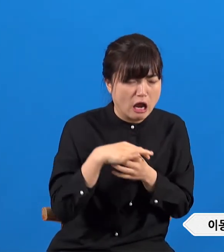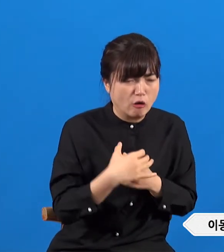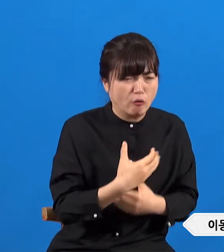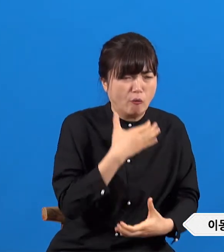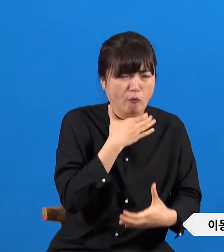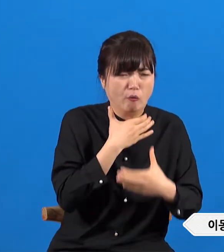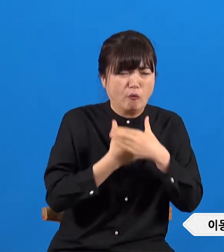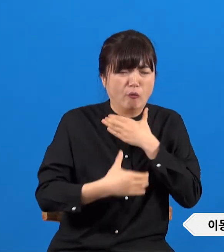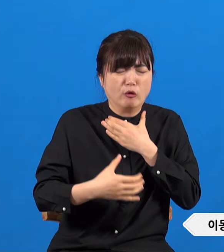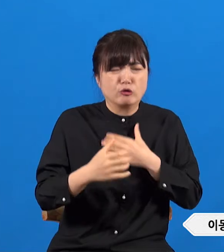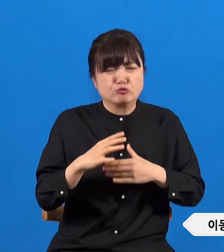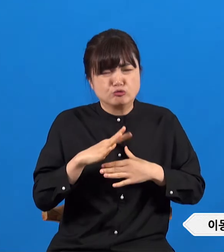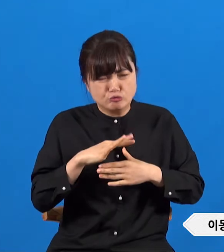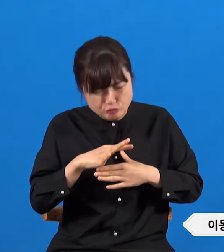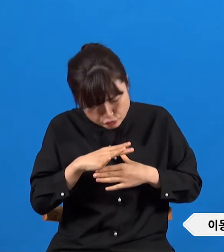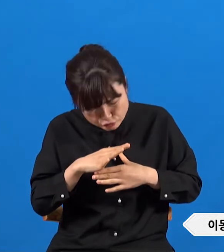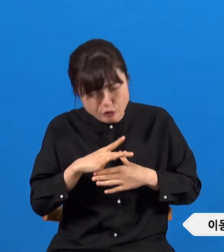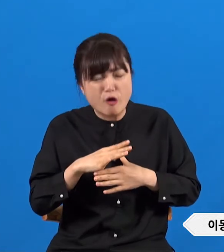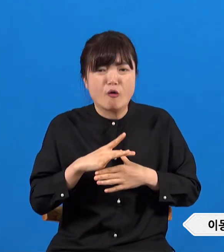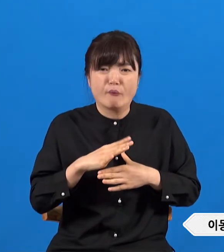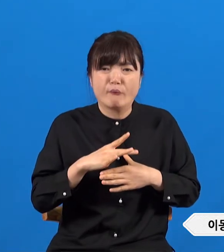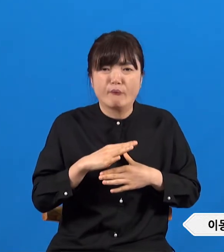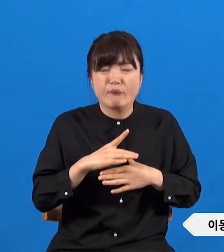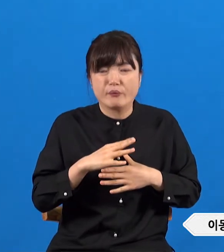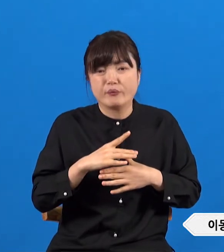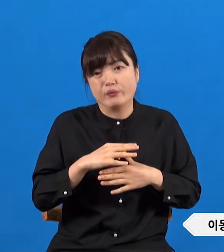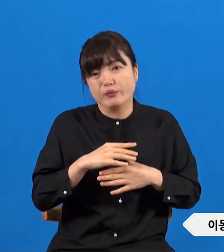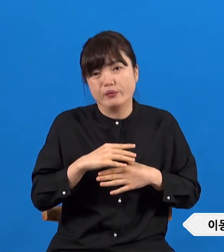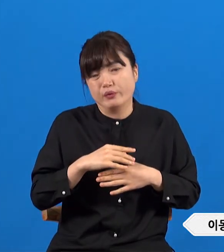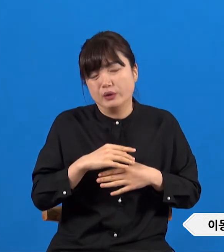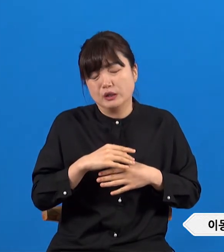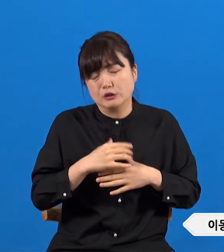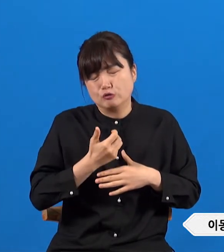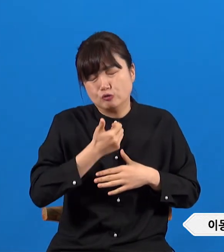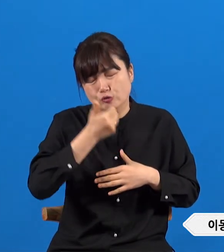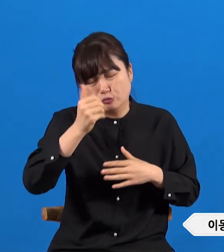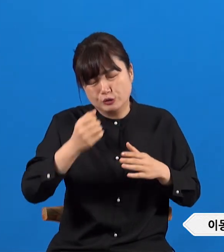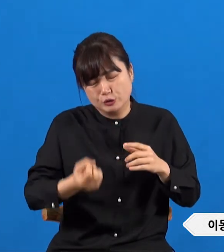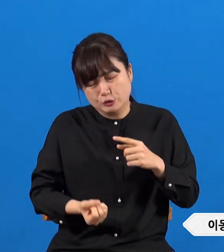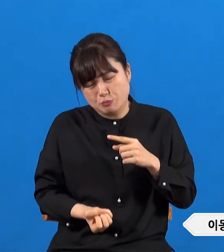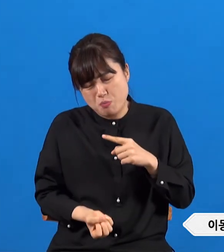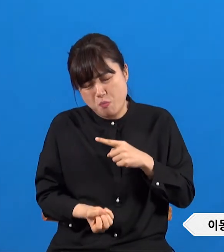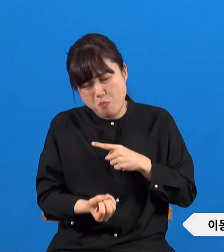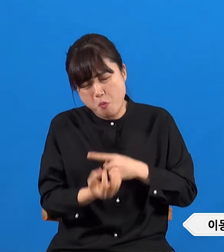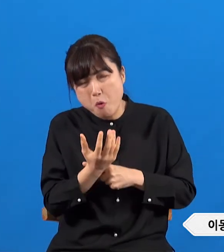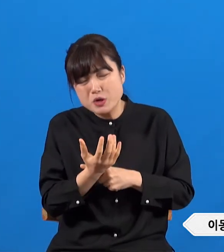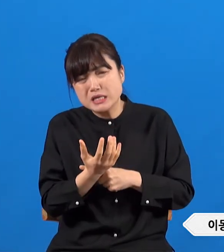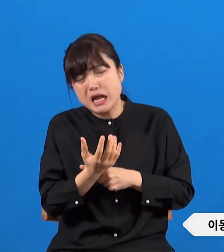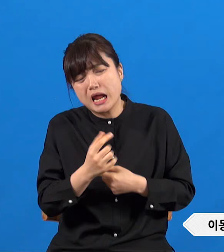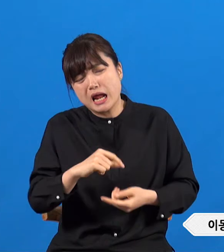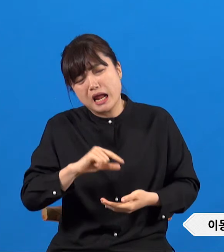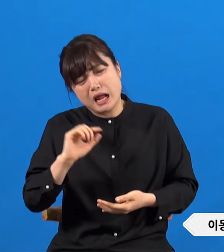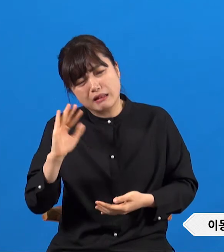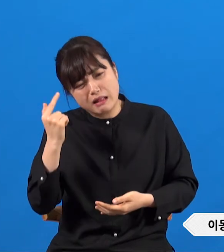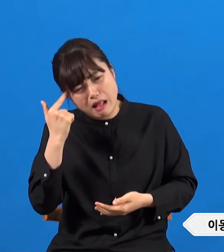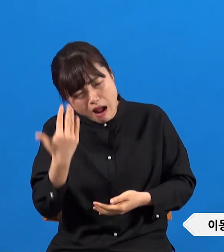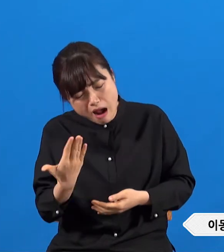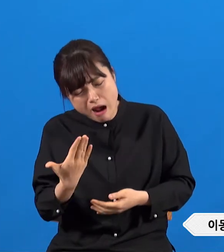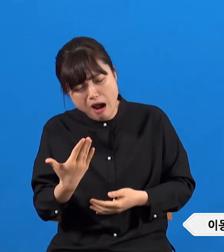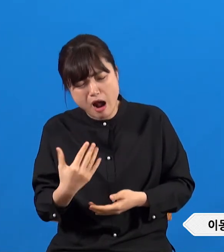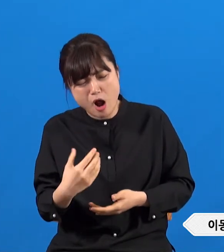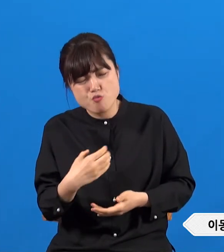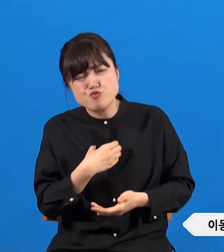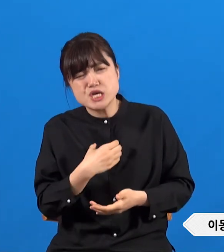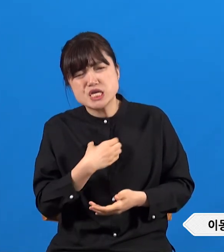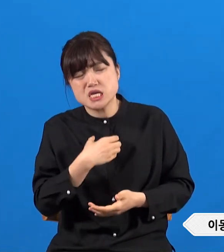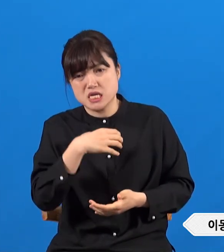커다란 두려움을 갖고 그 땅에 돌아온 모든 꿈을 결정적으로 포기해 버려야 하나라는 위기